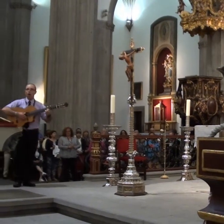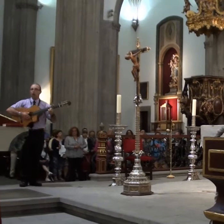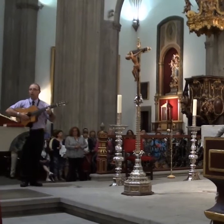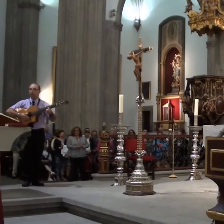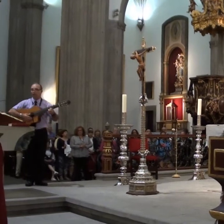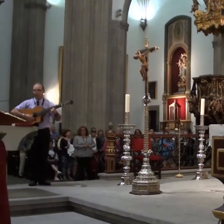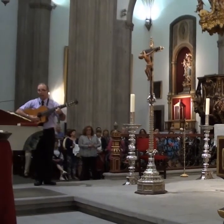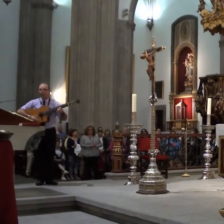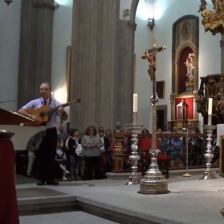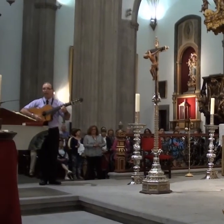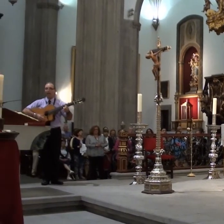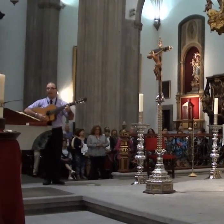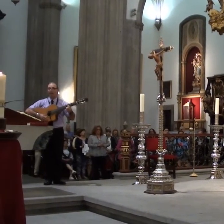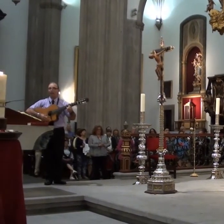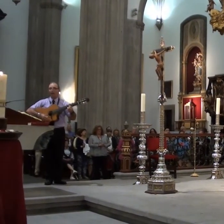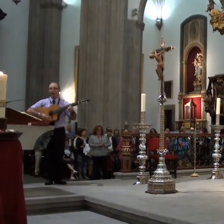Dios